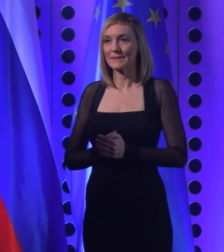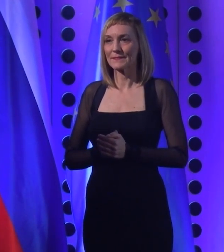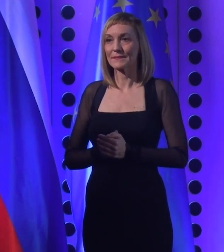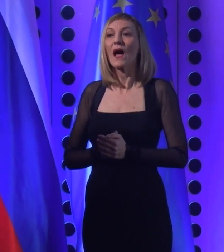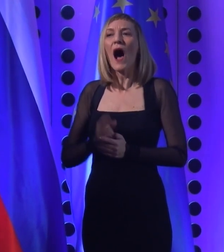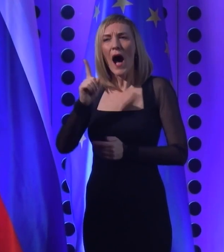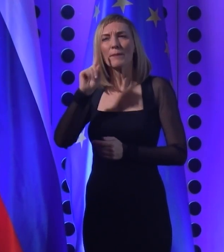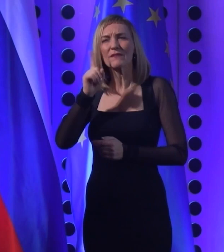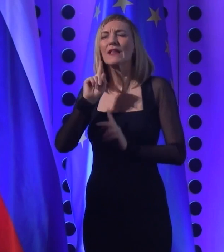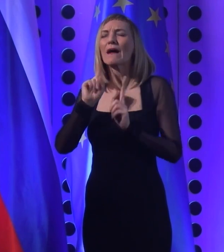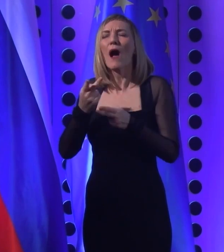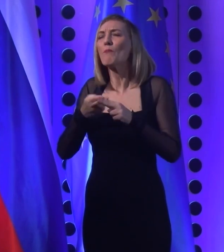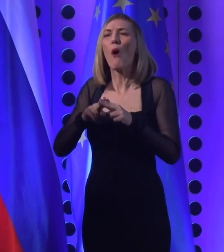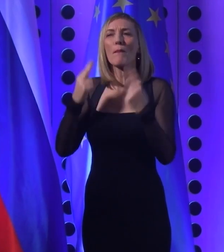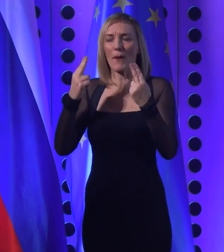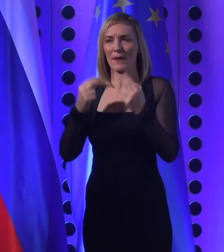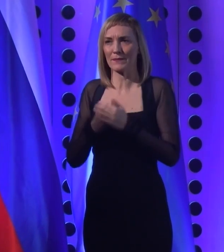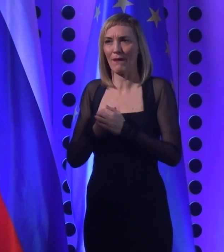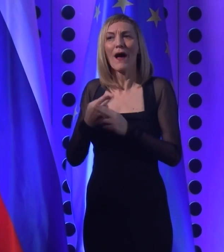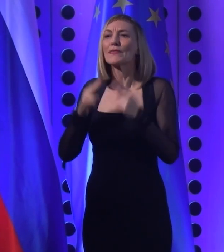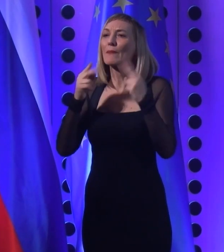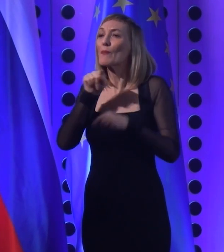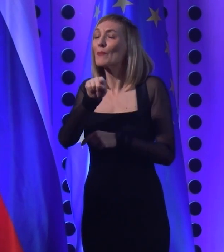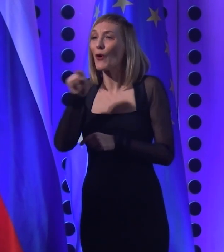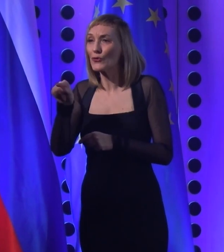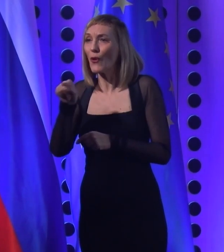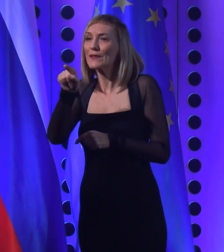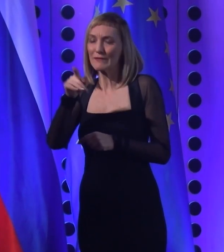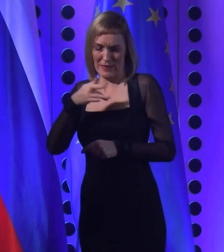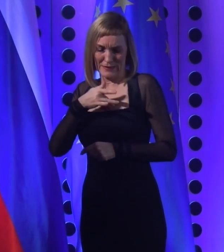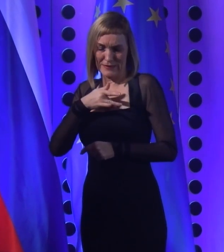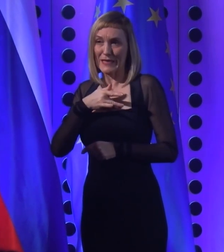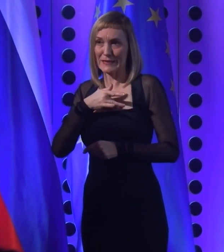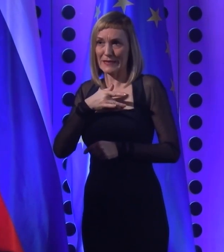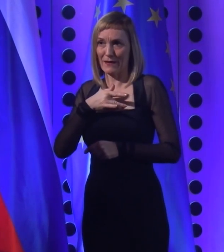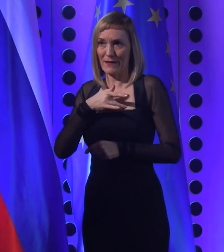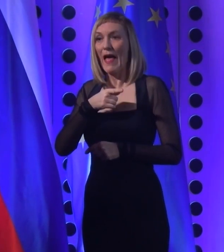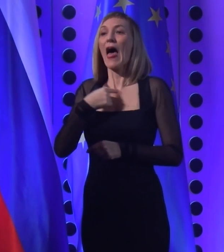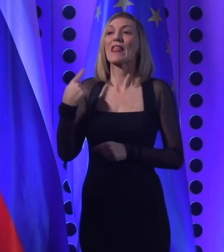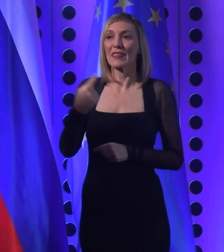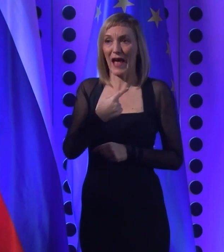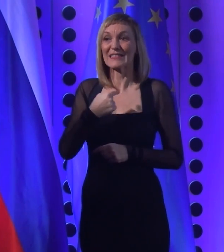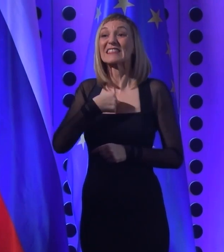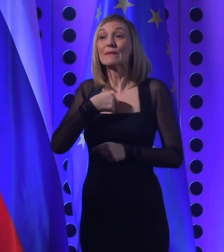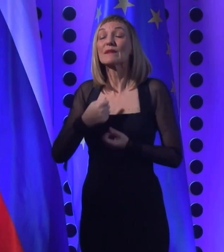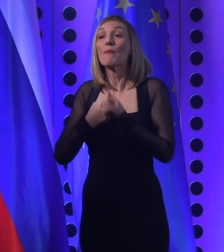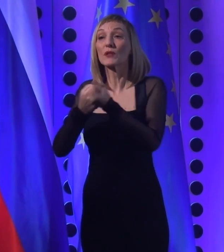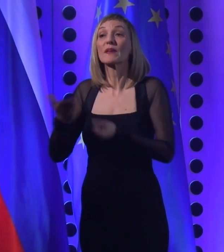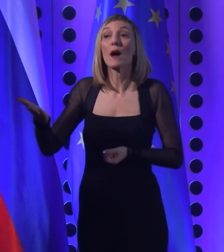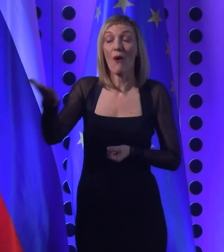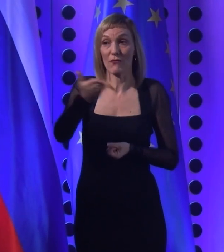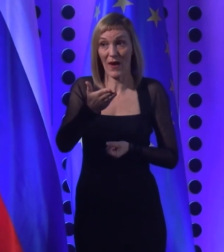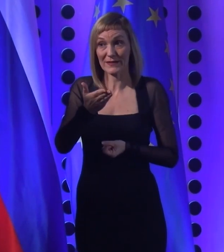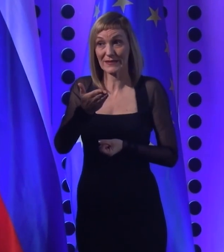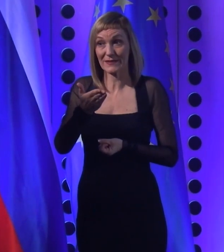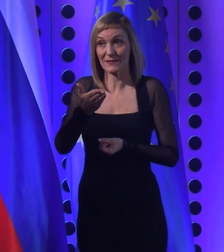Toda veste, kaj je bolj pomembno? Najbolj pomembno je to, da ste srca nas, ki smo vaši podporniki ob uspehih in